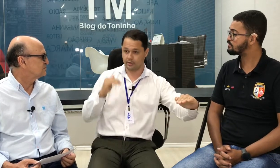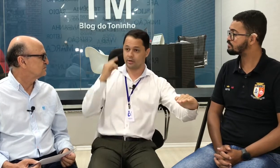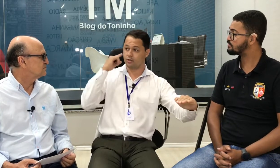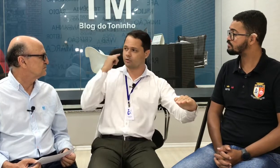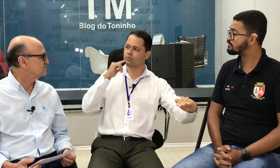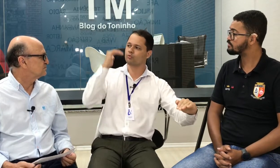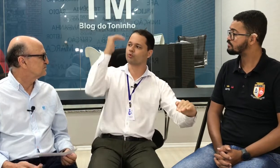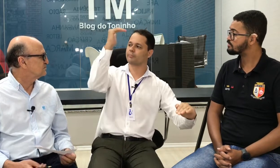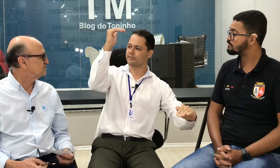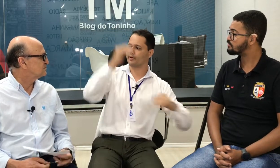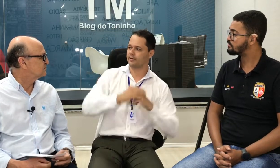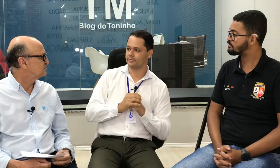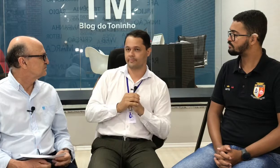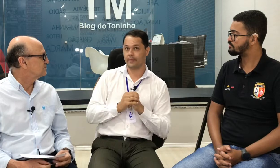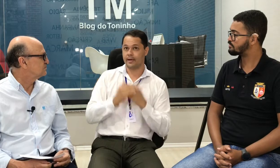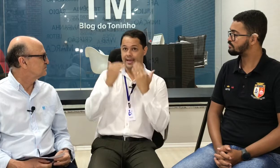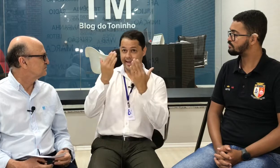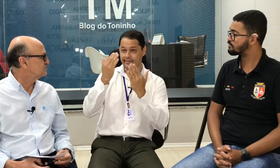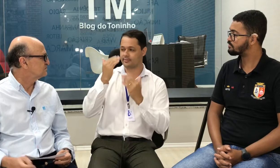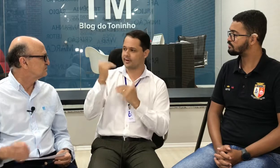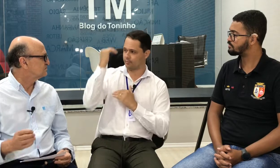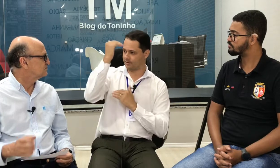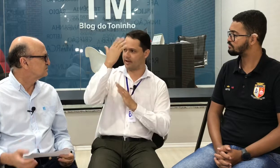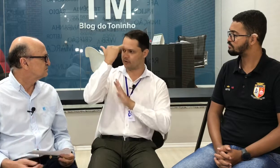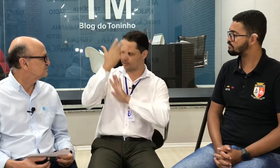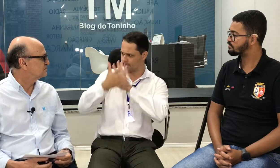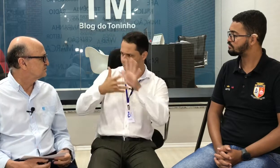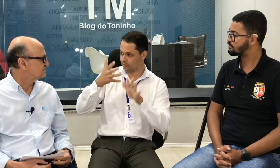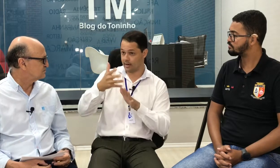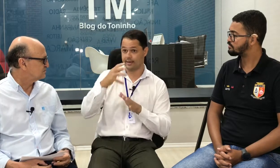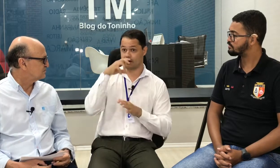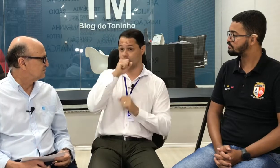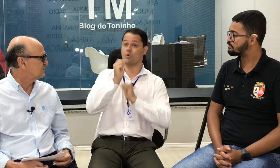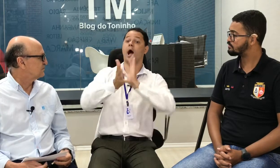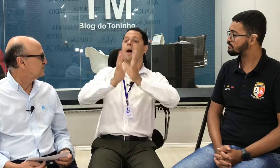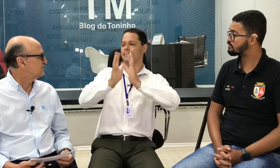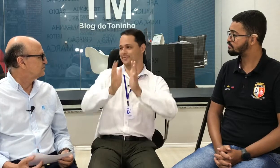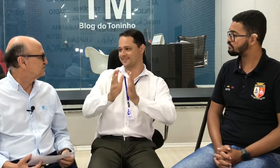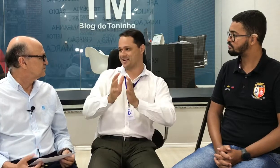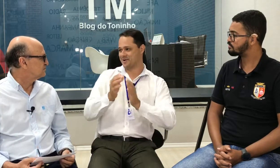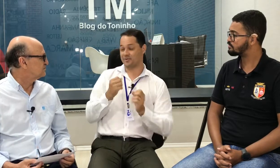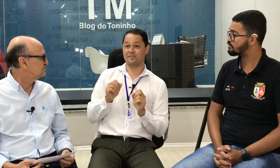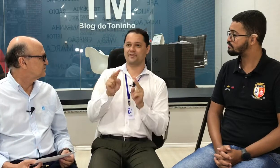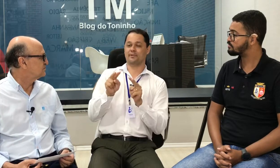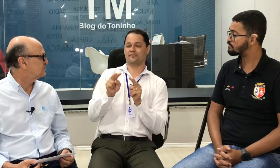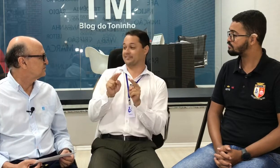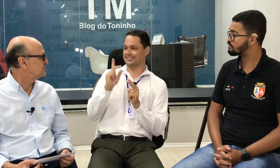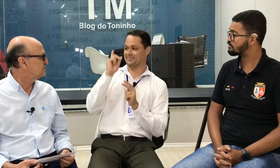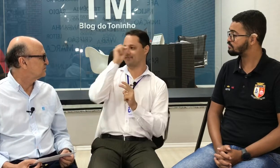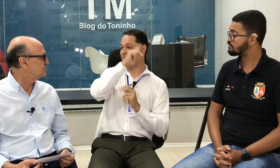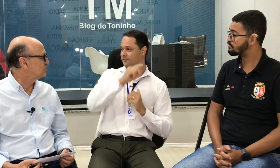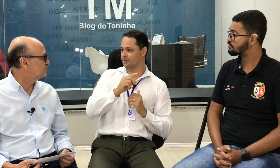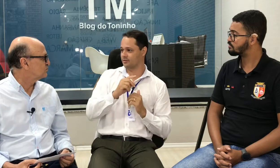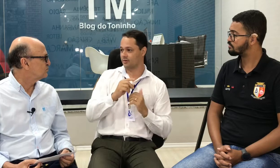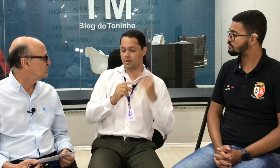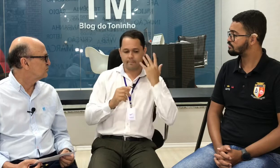tinha alguns surdos mais velhos. Esses que eram mais velhos, já sabiam os sinais, era muito rápido. Quando eu via para eles, eu falava, é muito difícil. Mas os